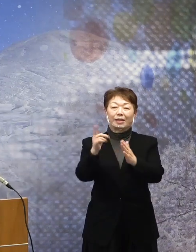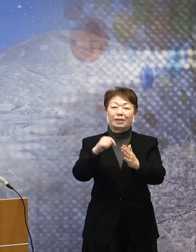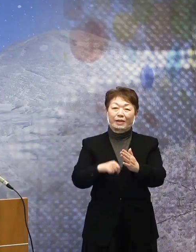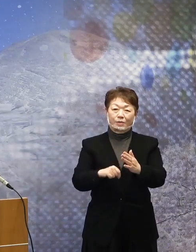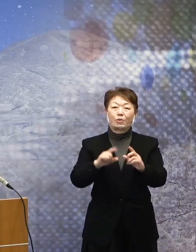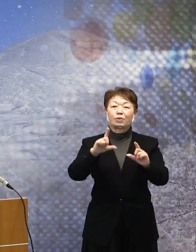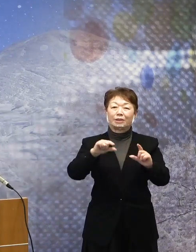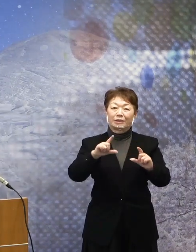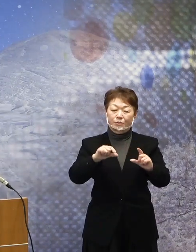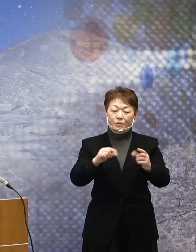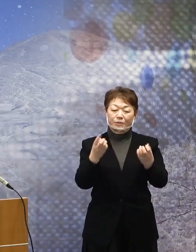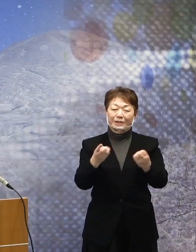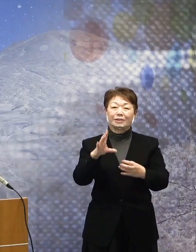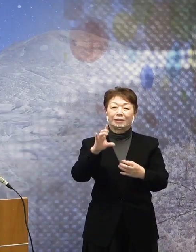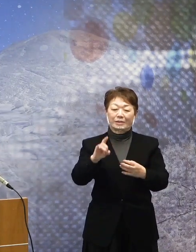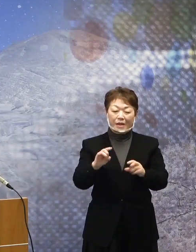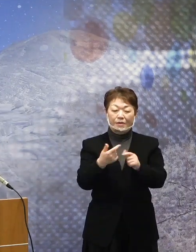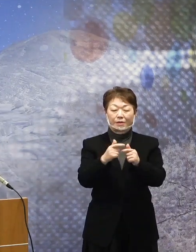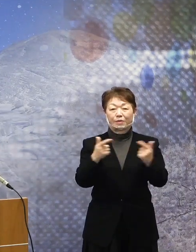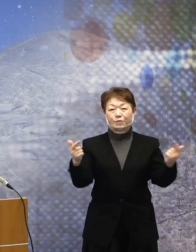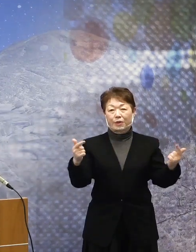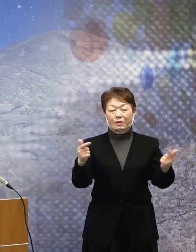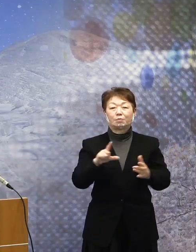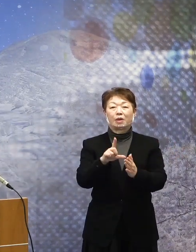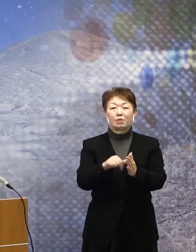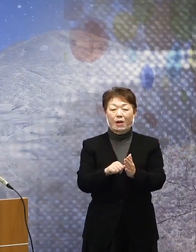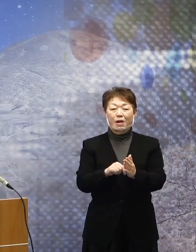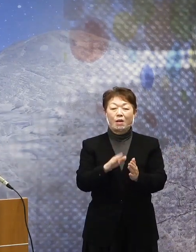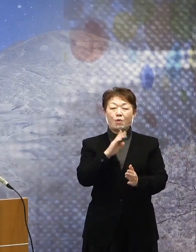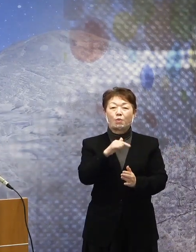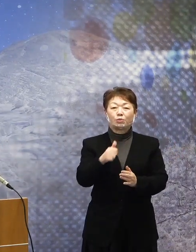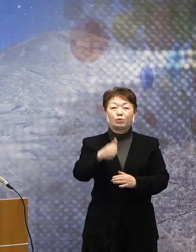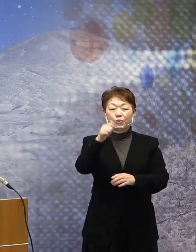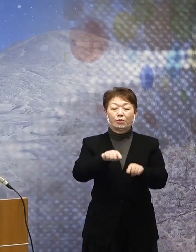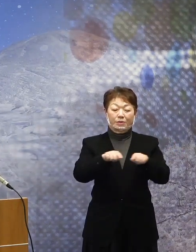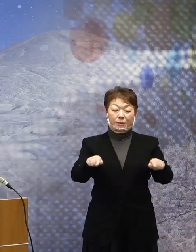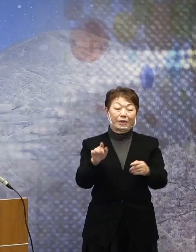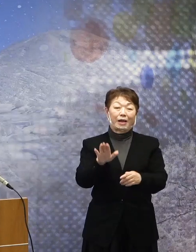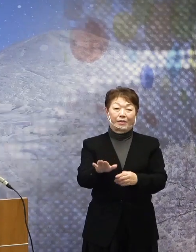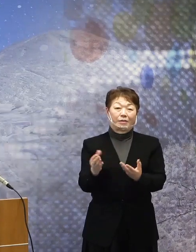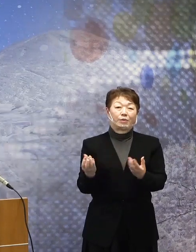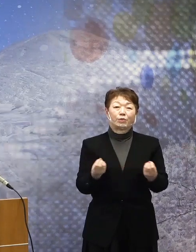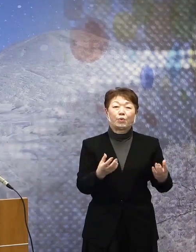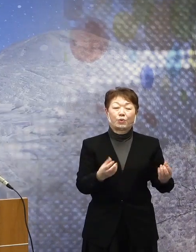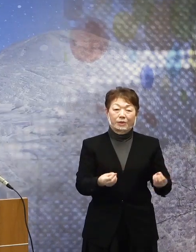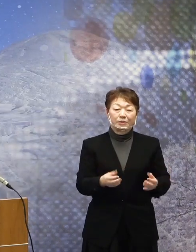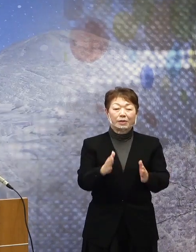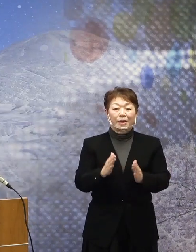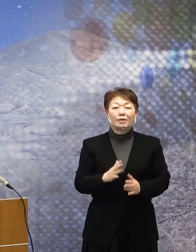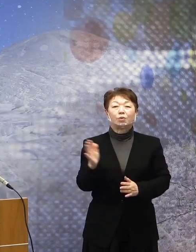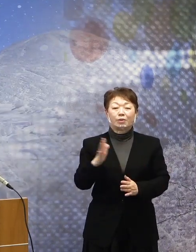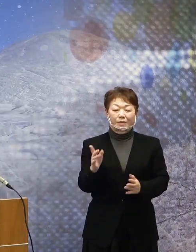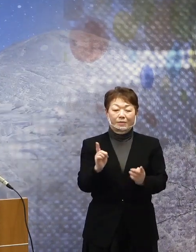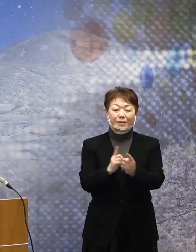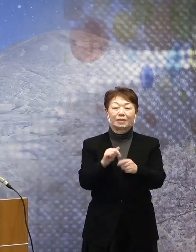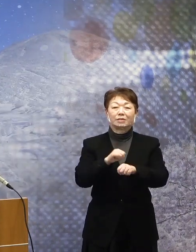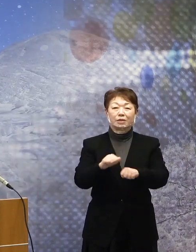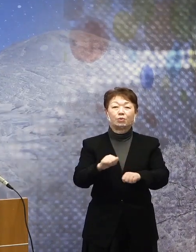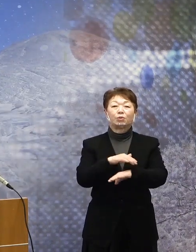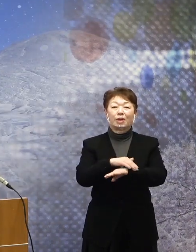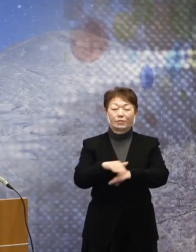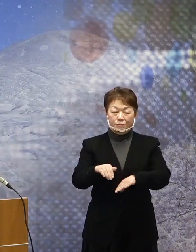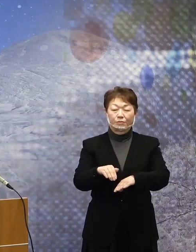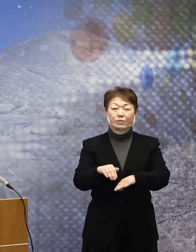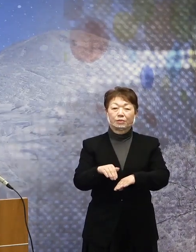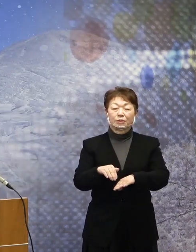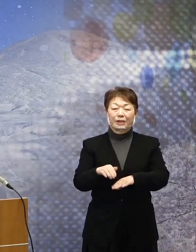率であったり新規陽性者の数が増えてくれば、本部長知事最後に申し上げました通り躊躇なく対策を実施すると県もおっしゃってお